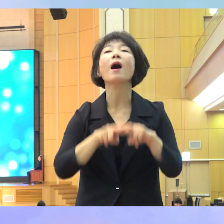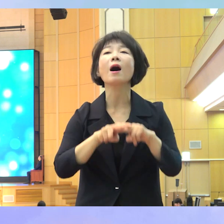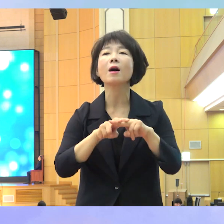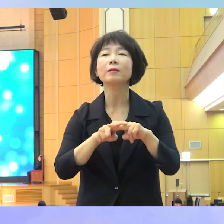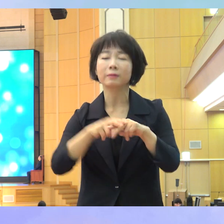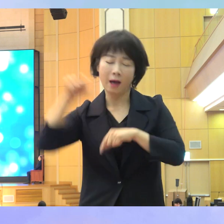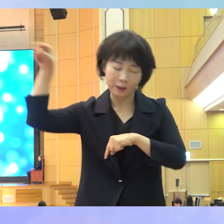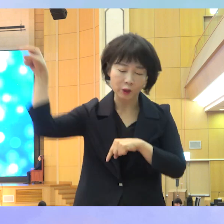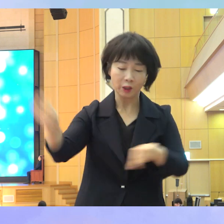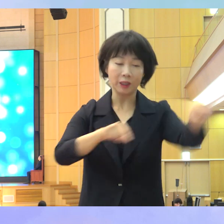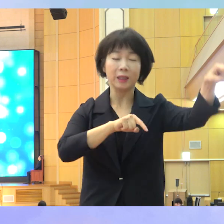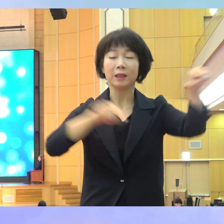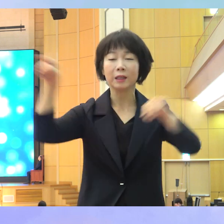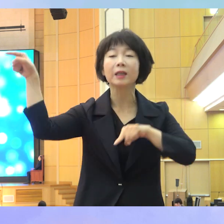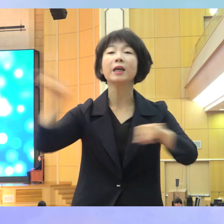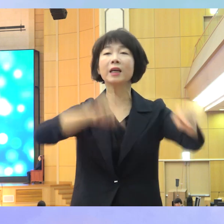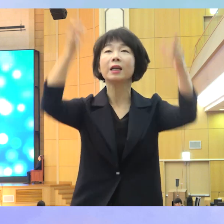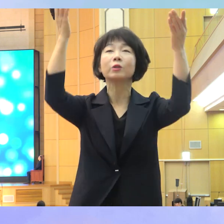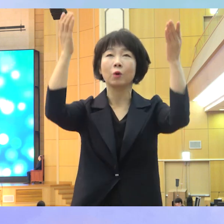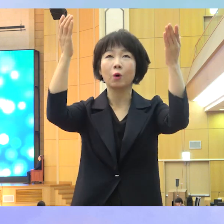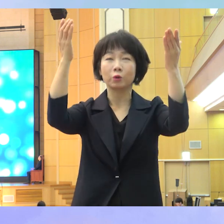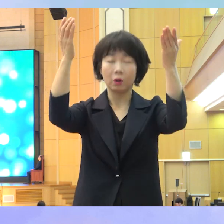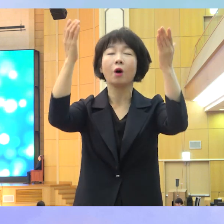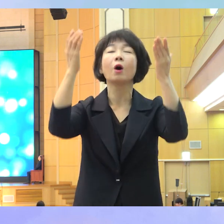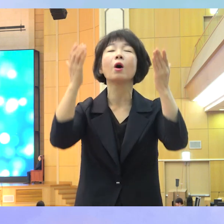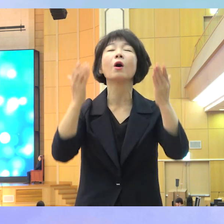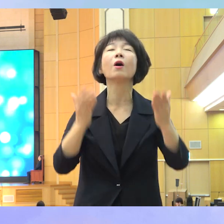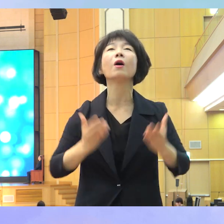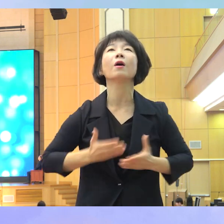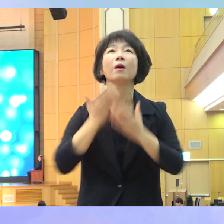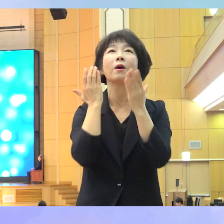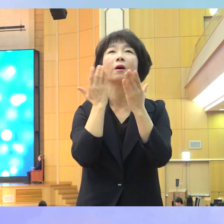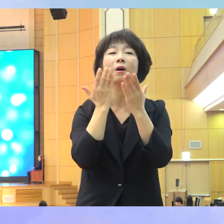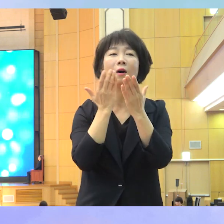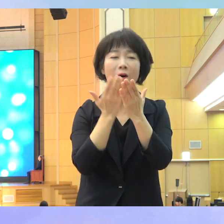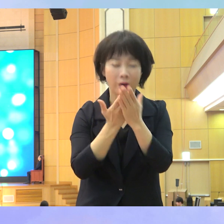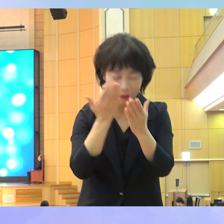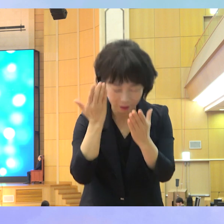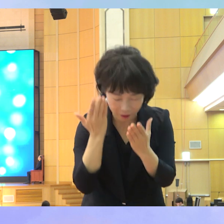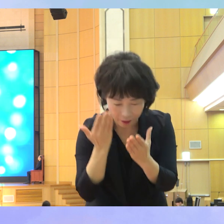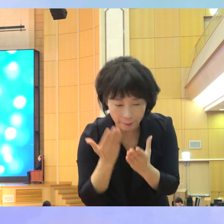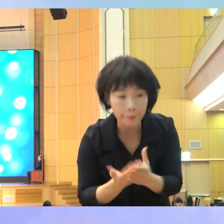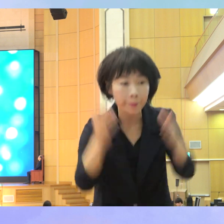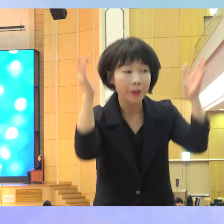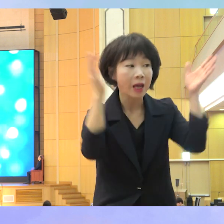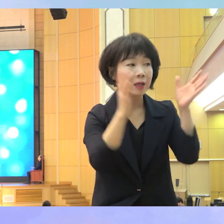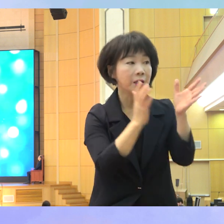자정하사 다스리. 예수 우리 왕이여,